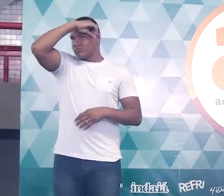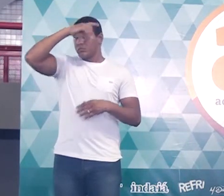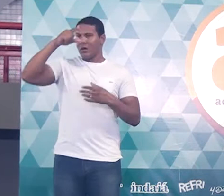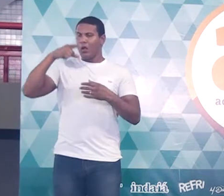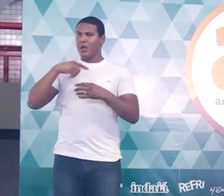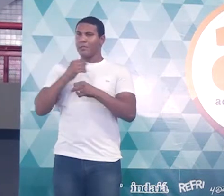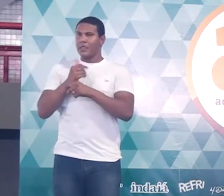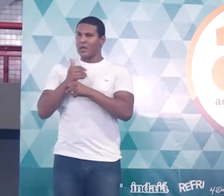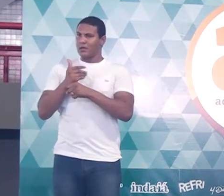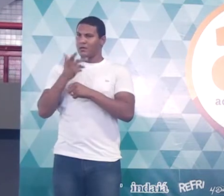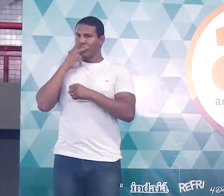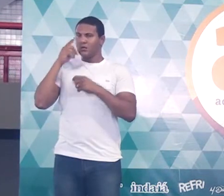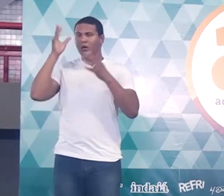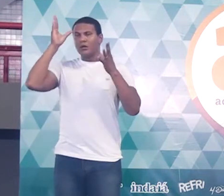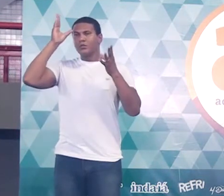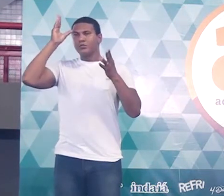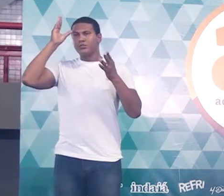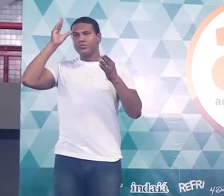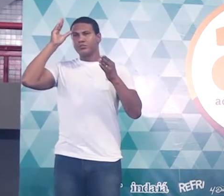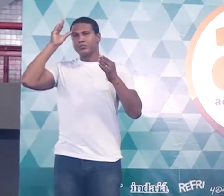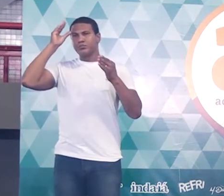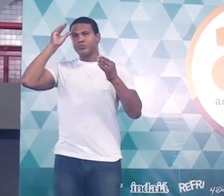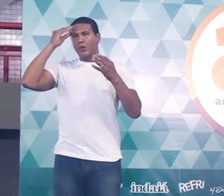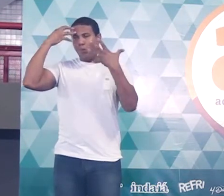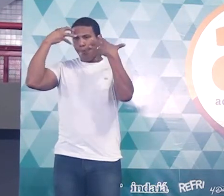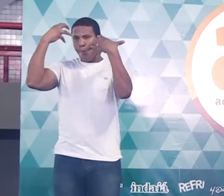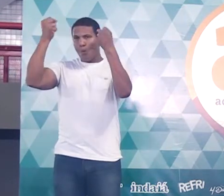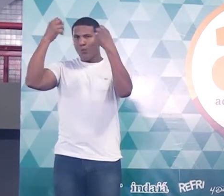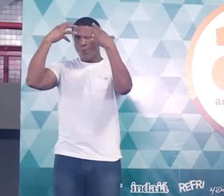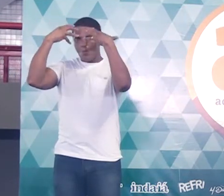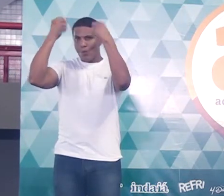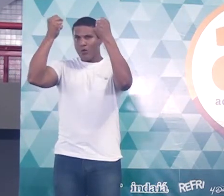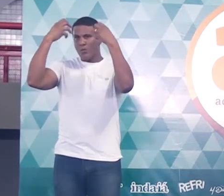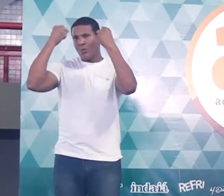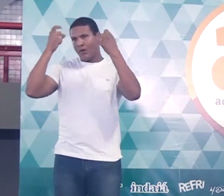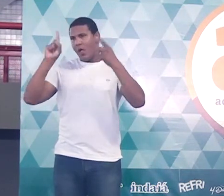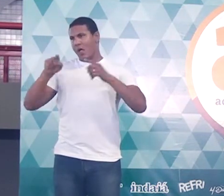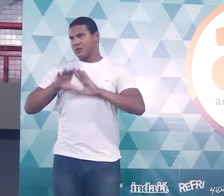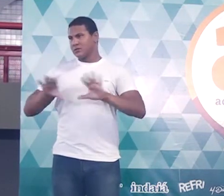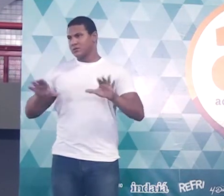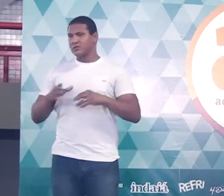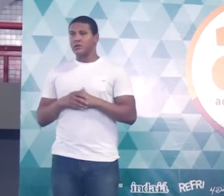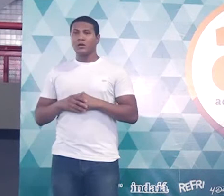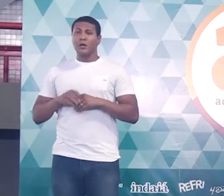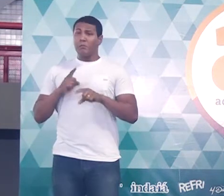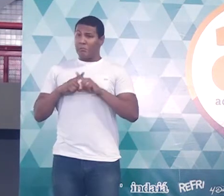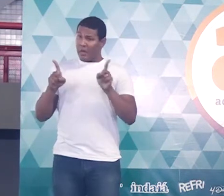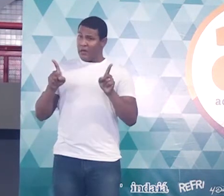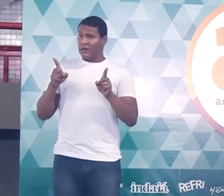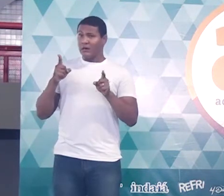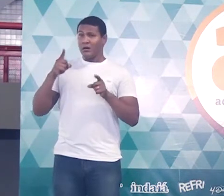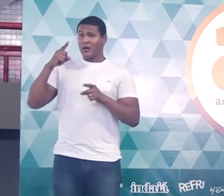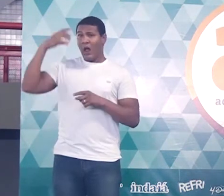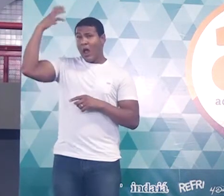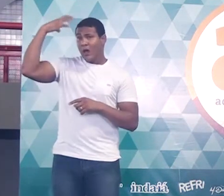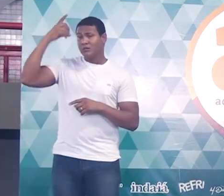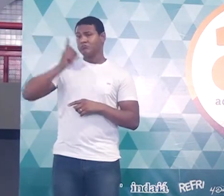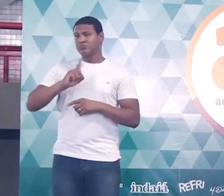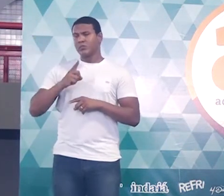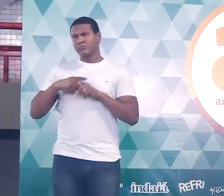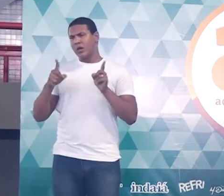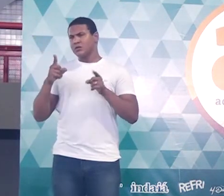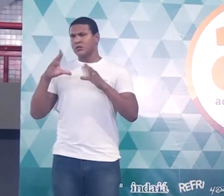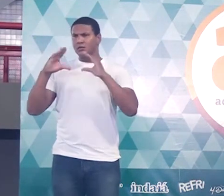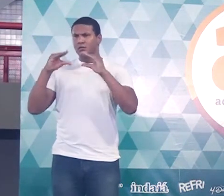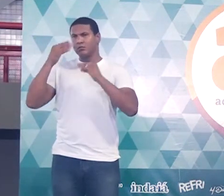sensação térmica ia diminuindo. Sugava, exatamente. Então, eu não aconselho dar banho, mas compressa de água fria é bom. Álcool